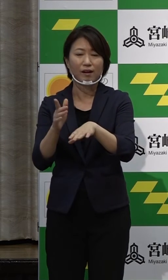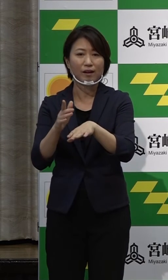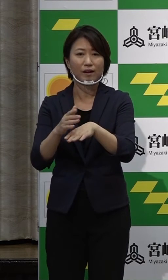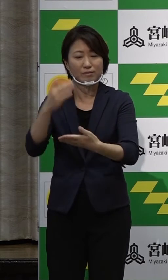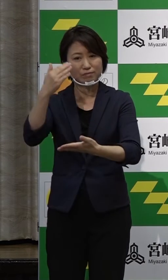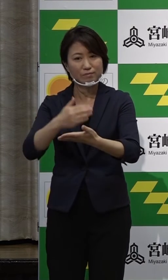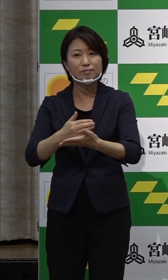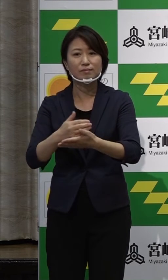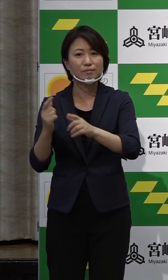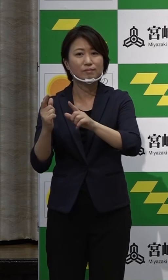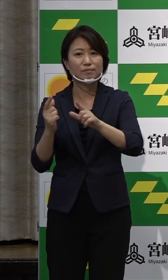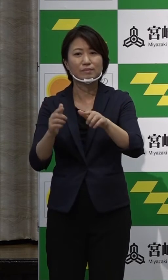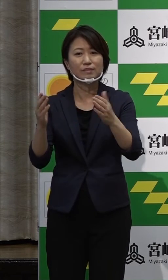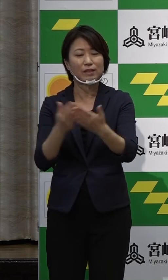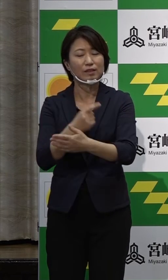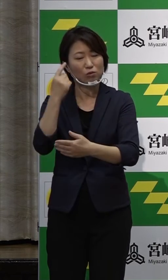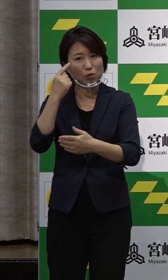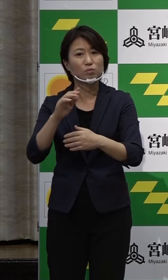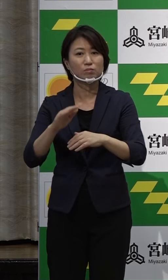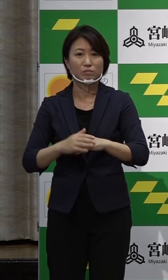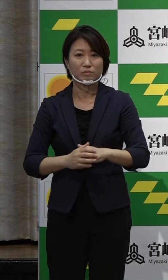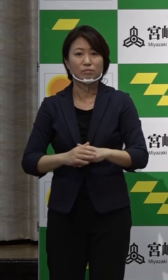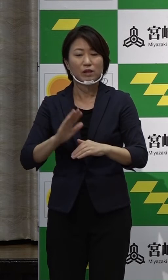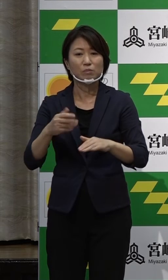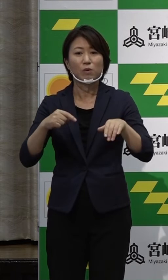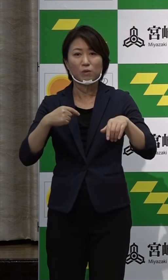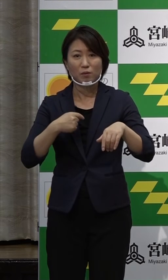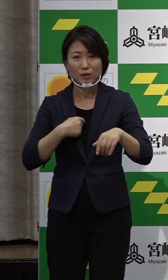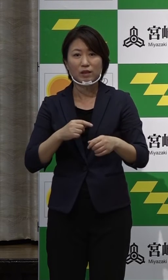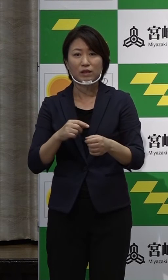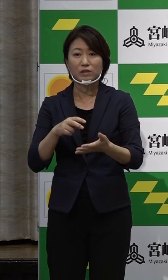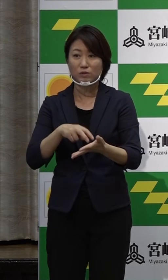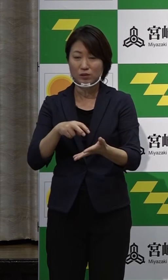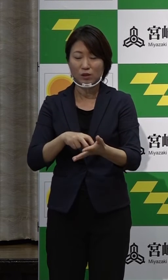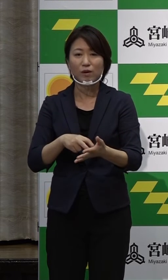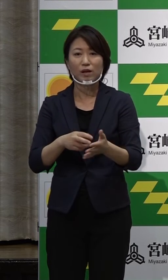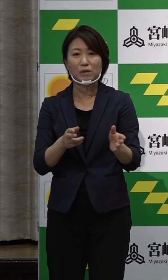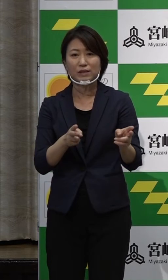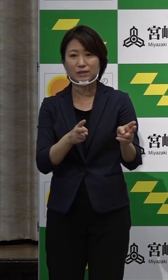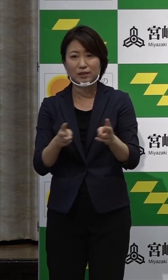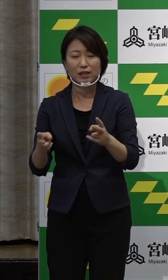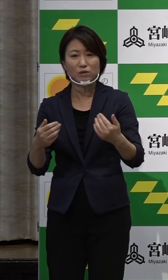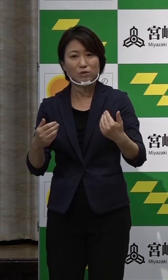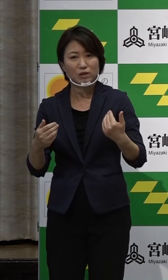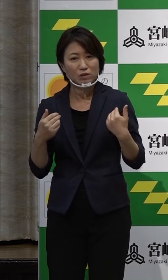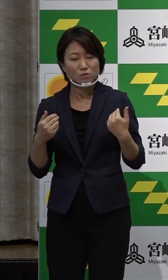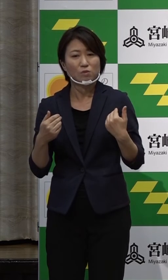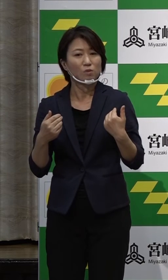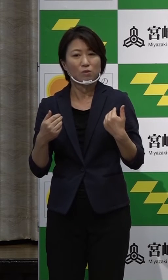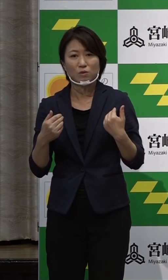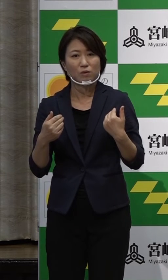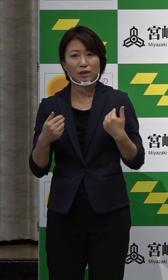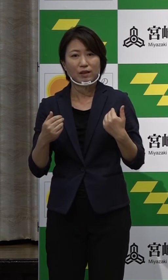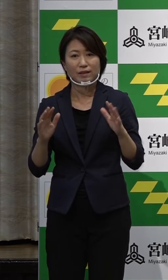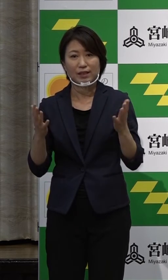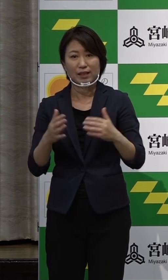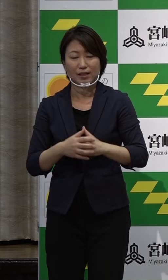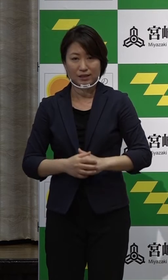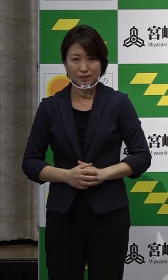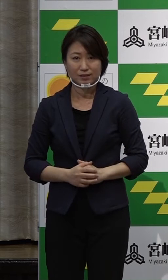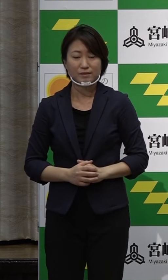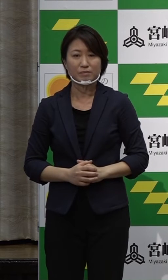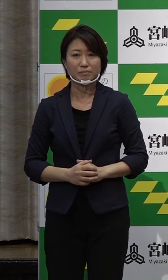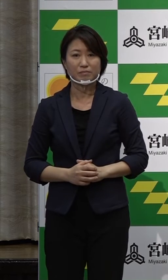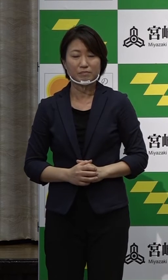はすぐにそのような制度なり仕組みの必要性ということを感じているところではありません